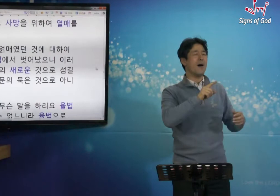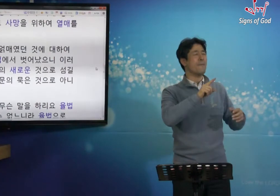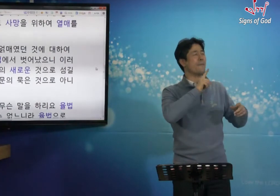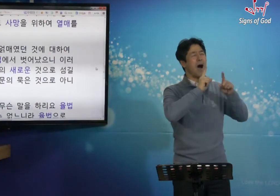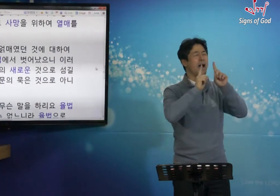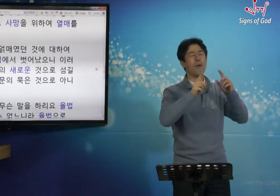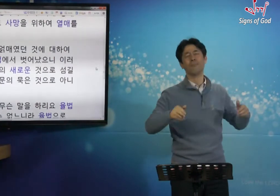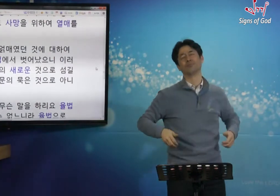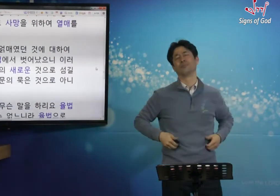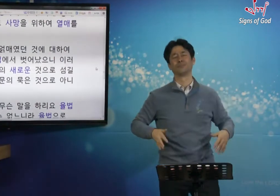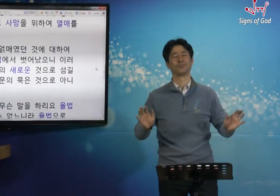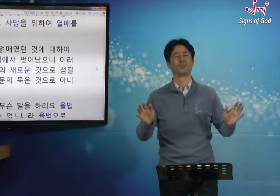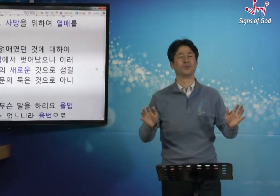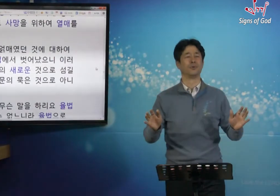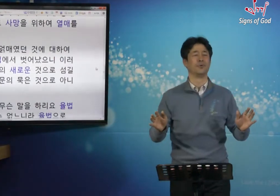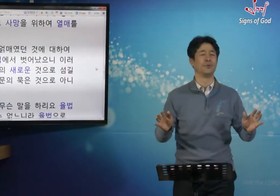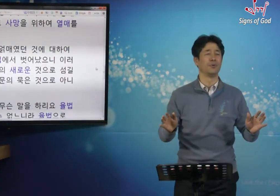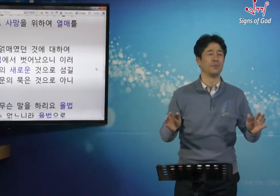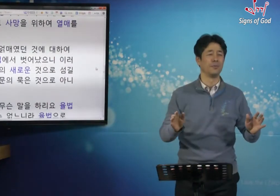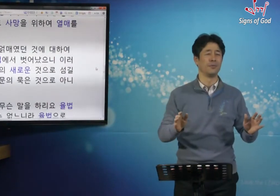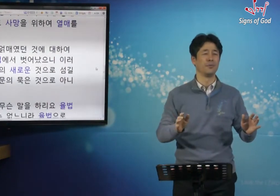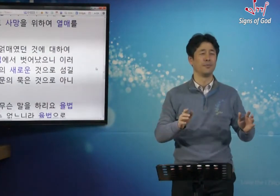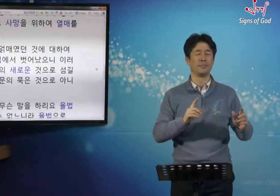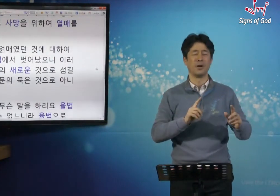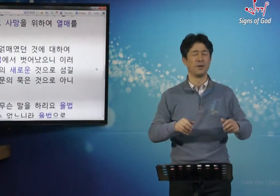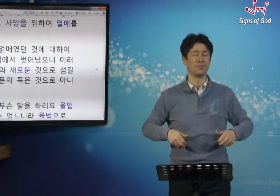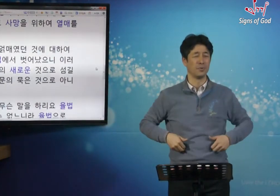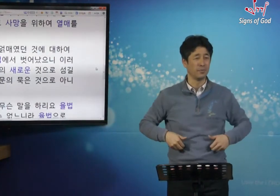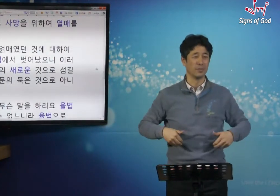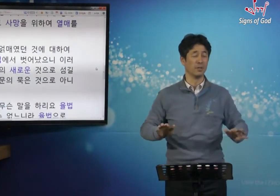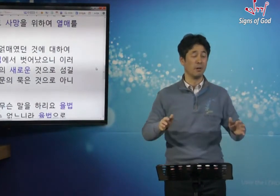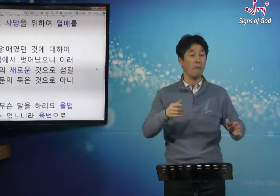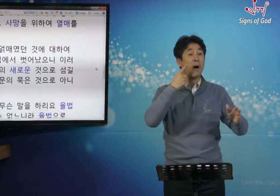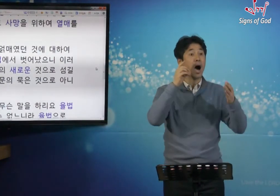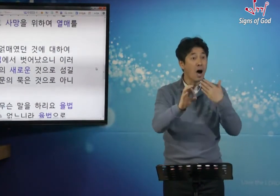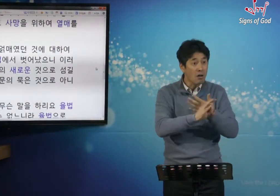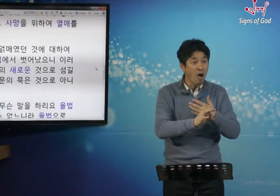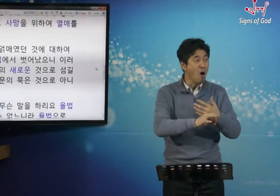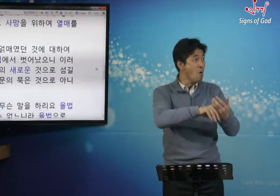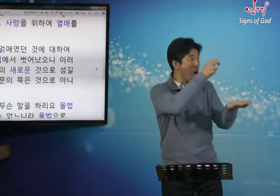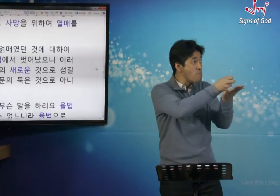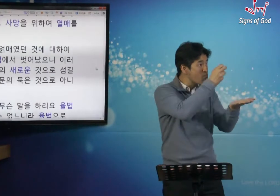있다라고 하면서 여러 가지 그것을 비방하고 그것을